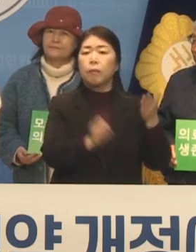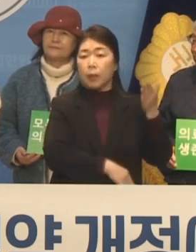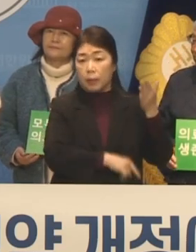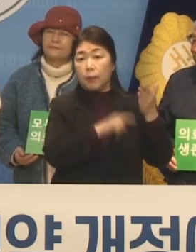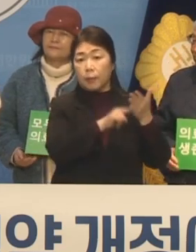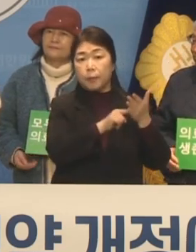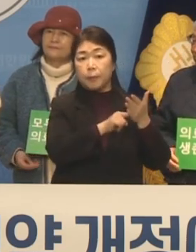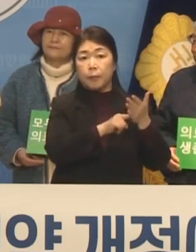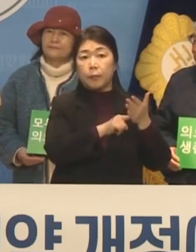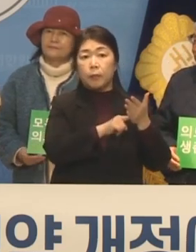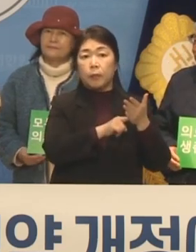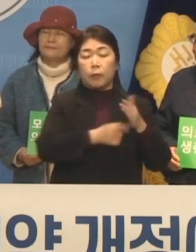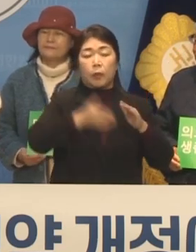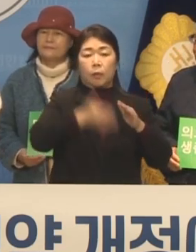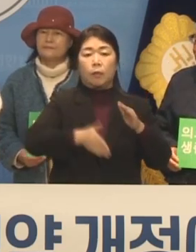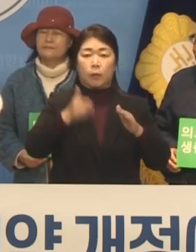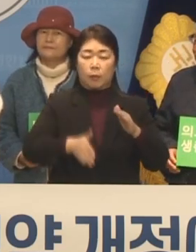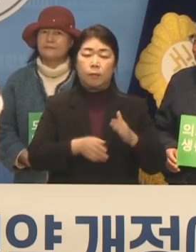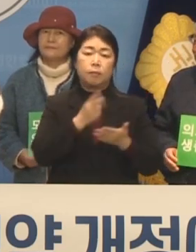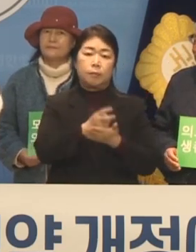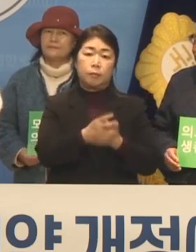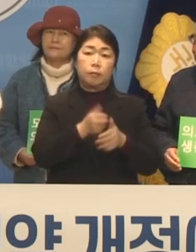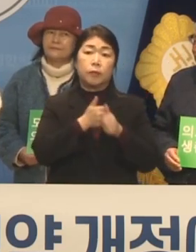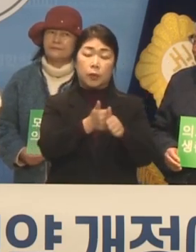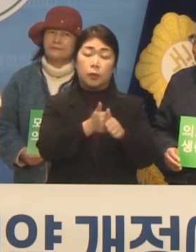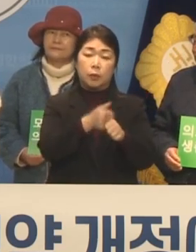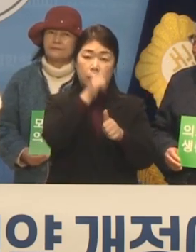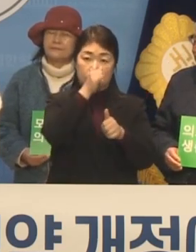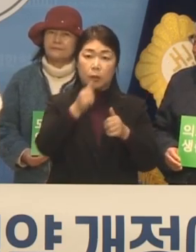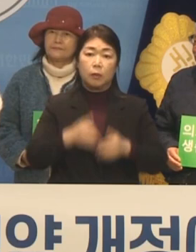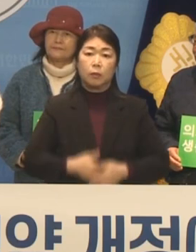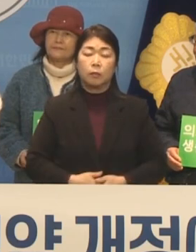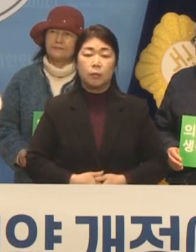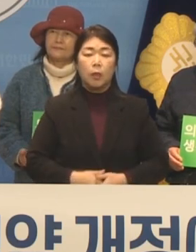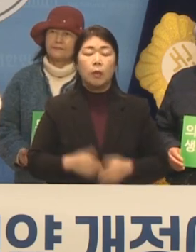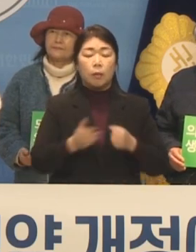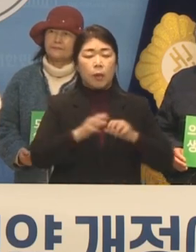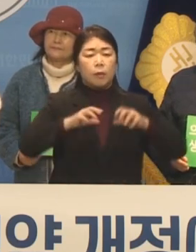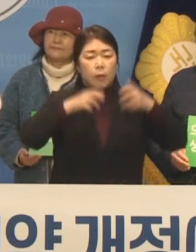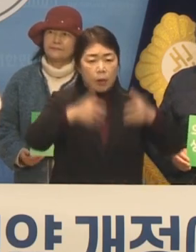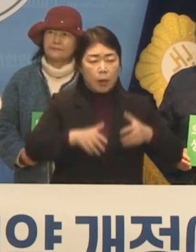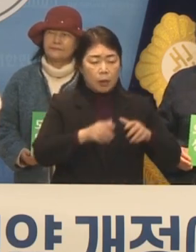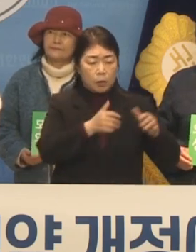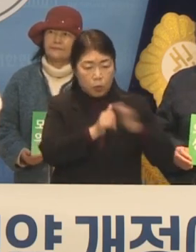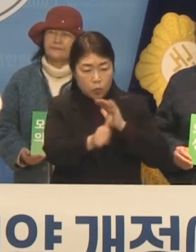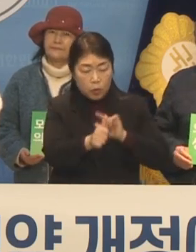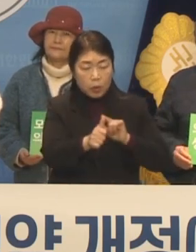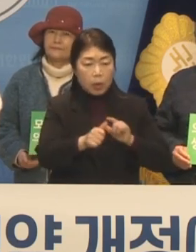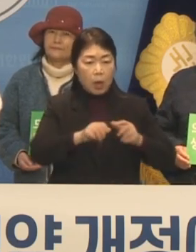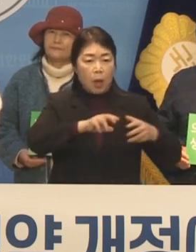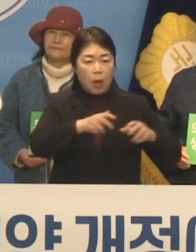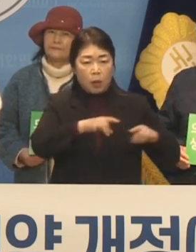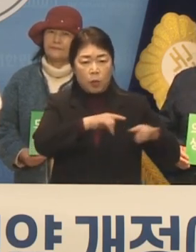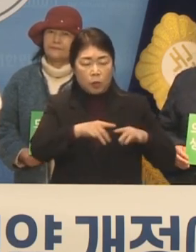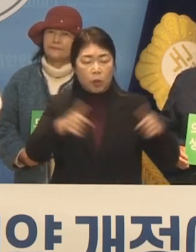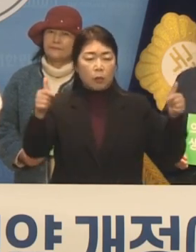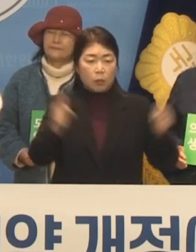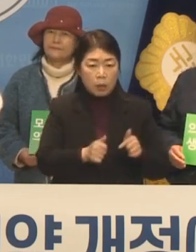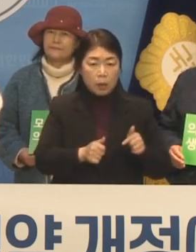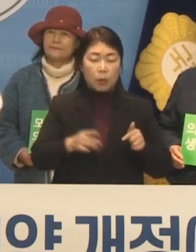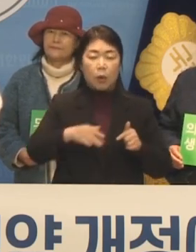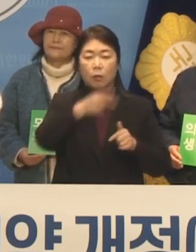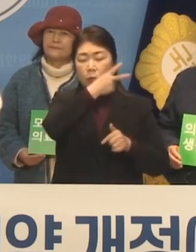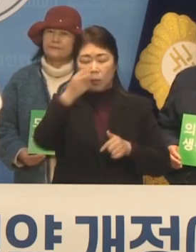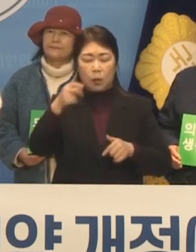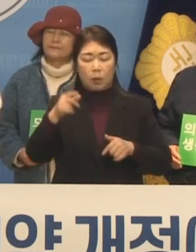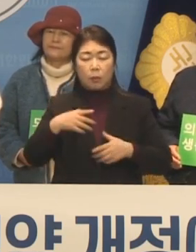분류함에 따라 세계 각국의 선수들이 통증 완화, 항염 작용을 통한 근육 회복, 수면 질 향상,